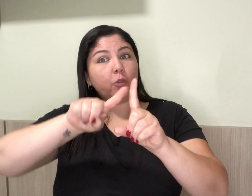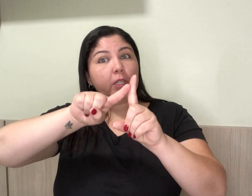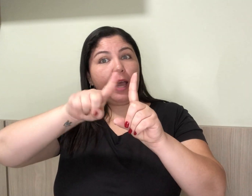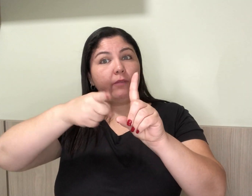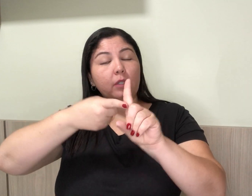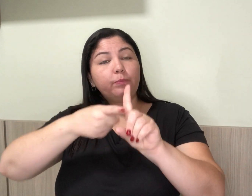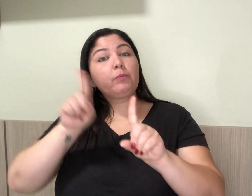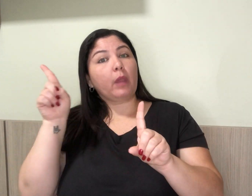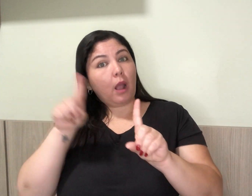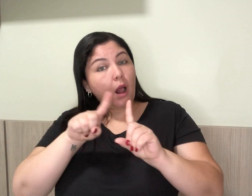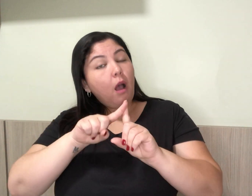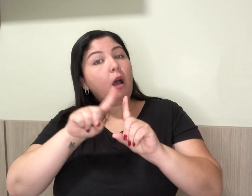sinal de grávida.